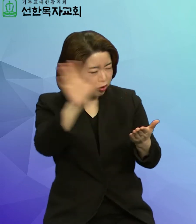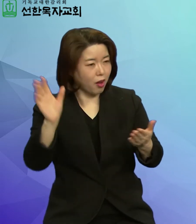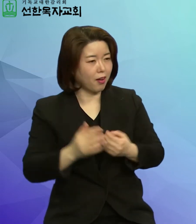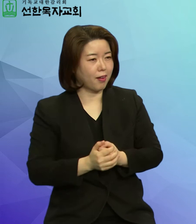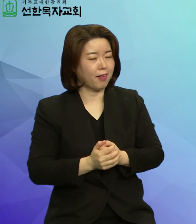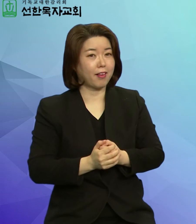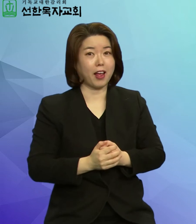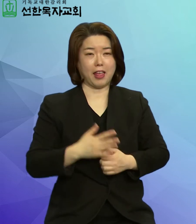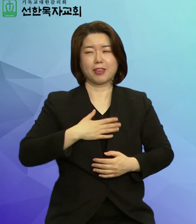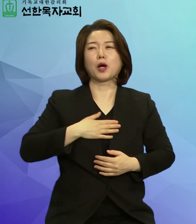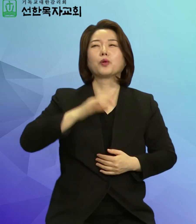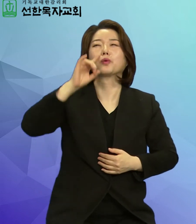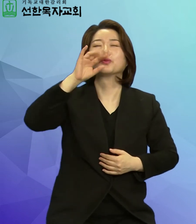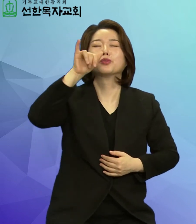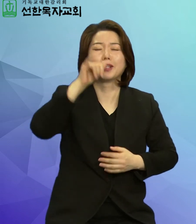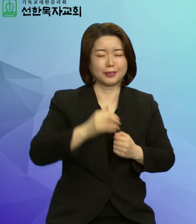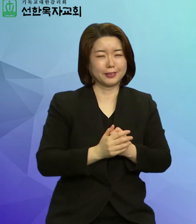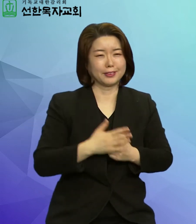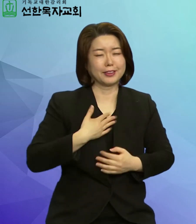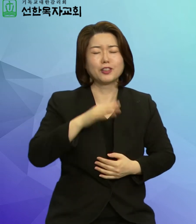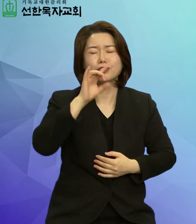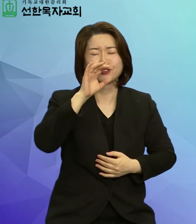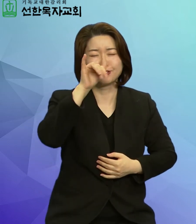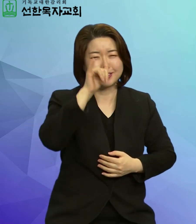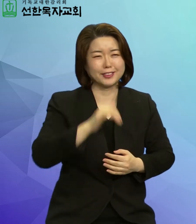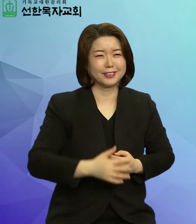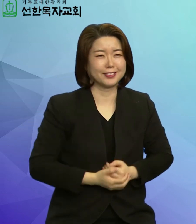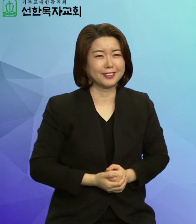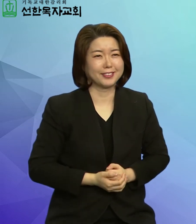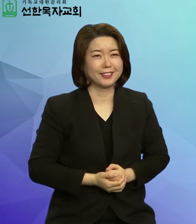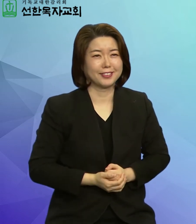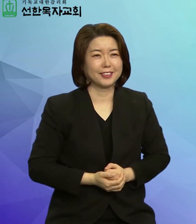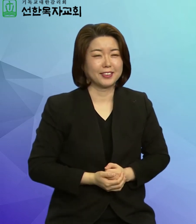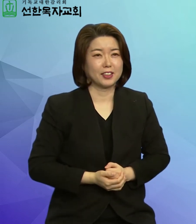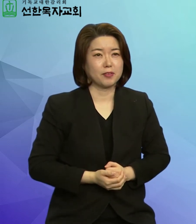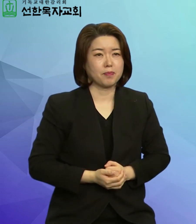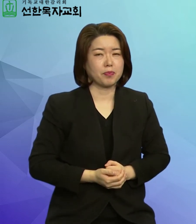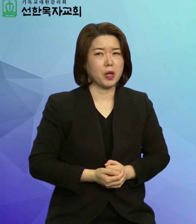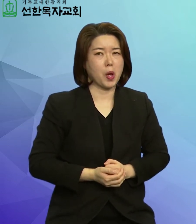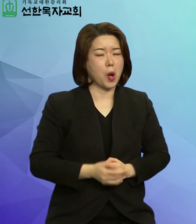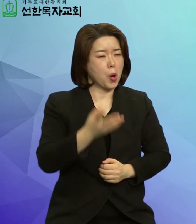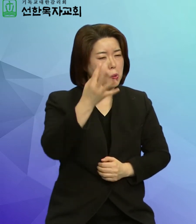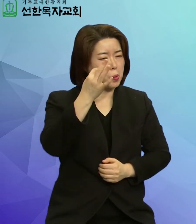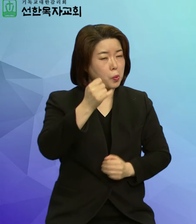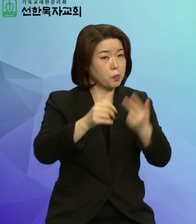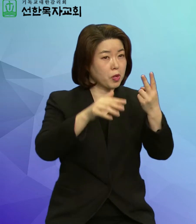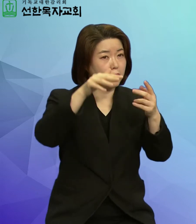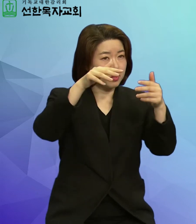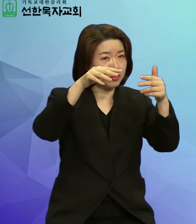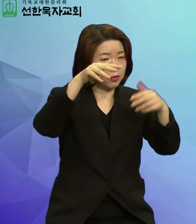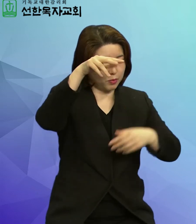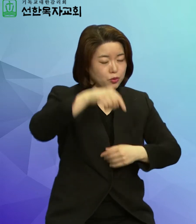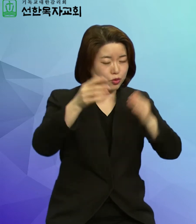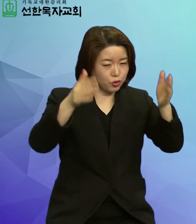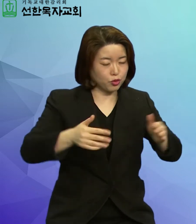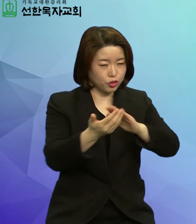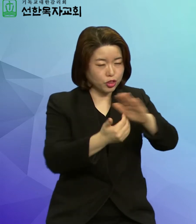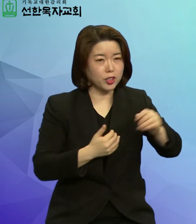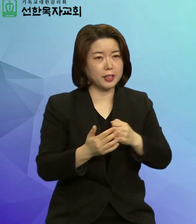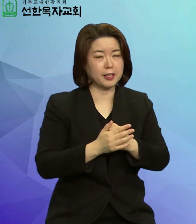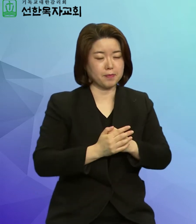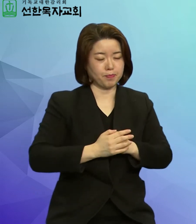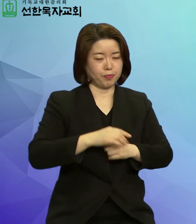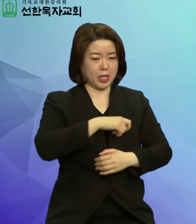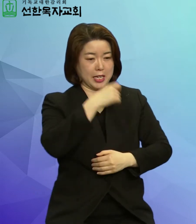유명하세요? 저도 궁금해요. 저도 정말 궁금해요. 몇 주 전에 중국 동포